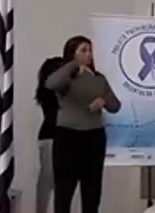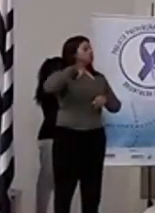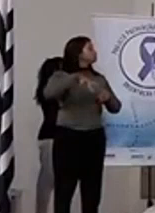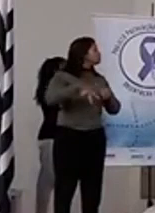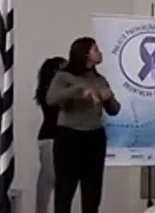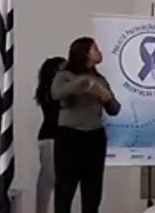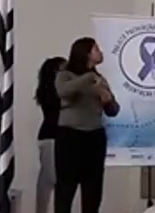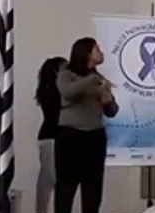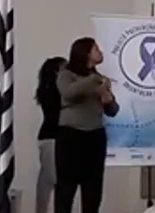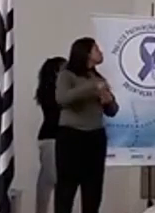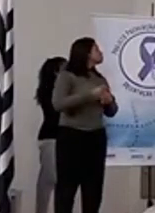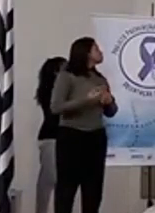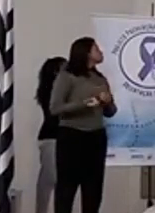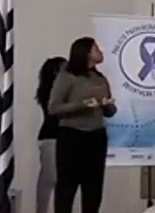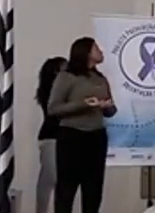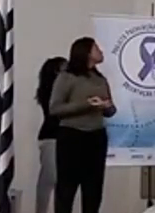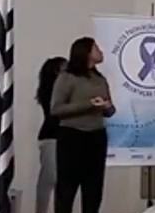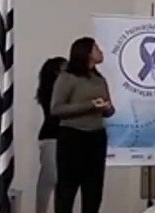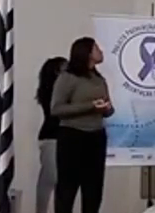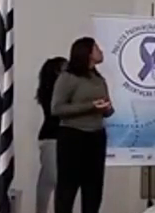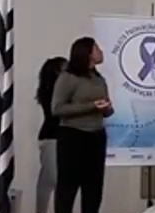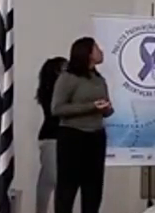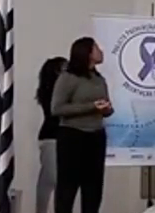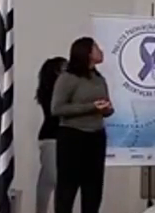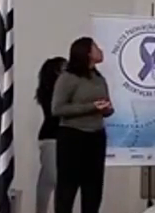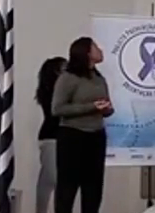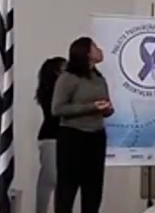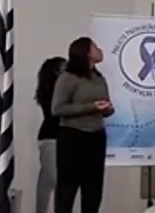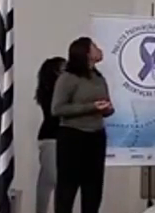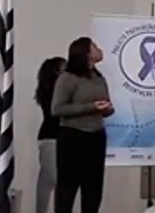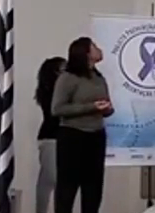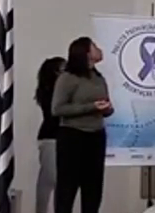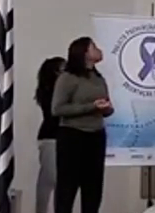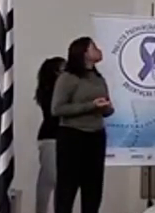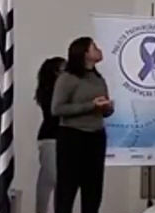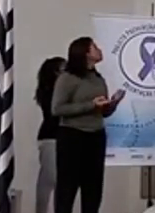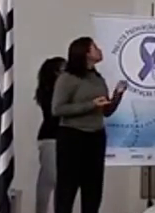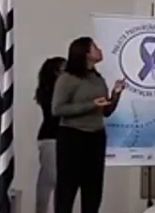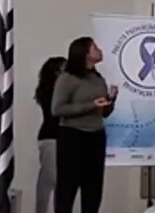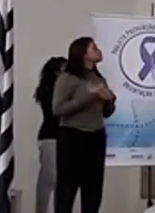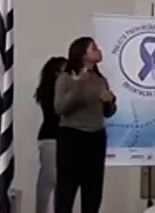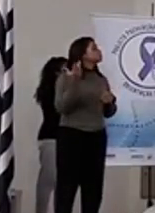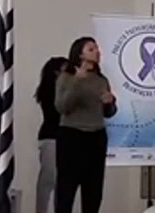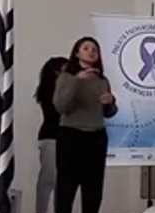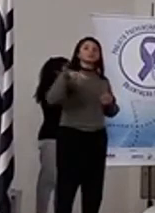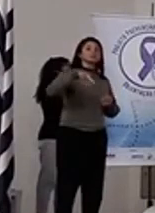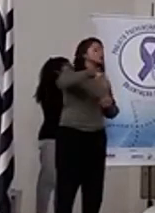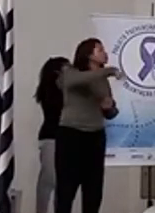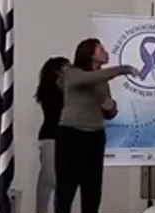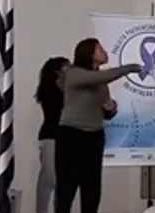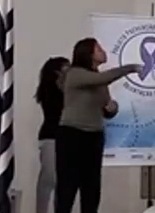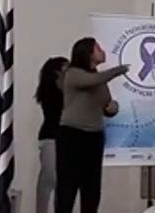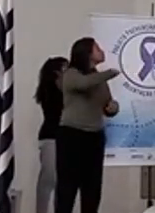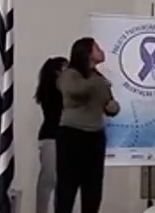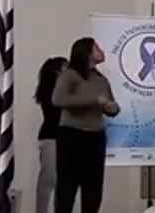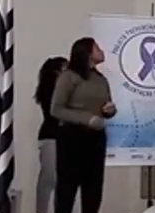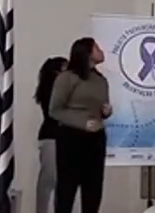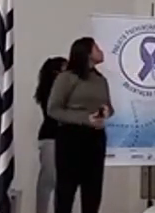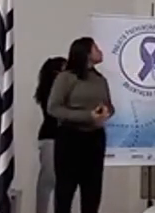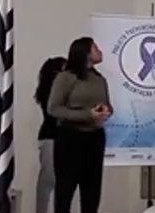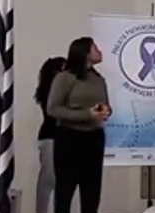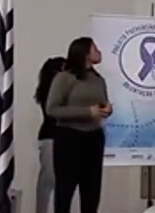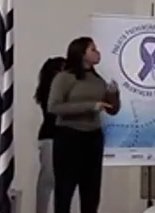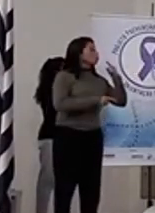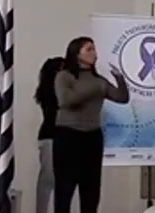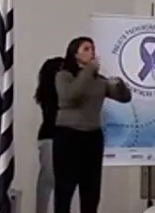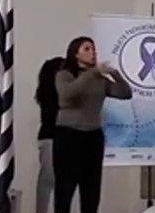E até quando é o tratamento? É para a vida toda. Olha, aquela mesma, já olha como ela já está andando agora. Aquela